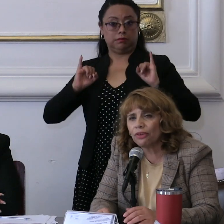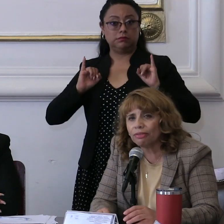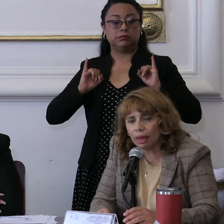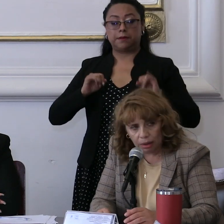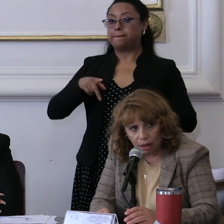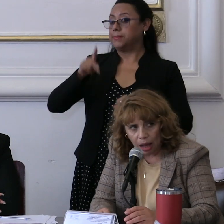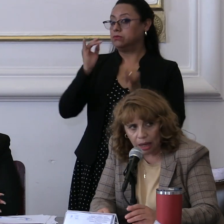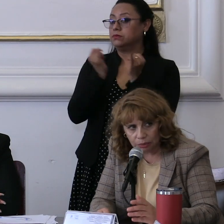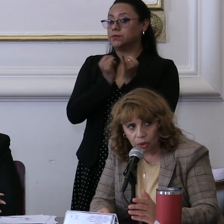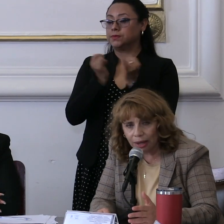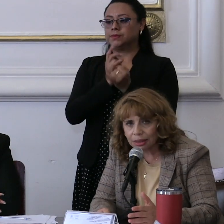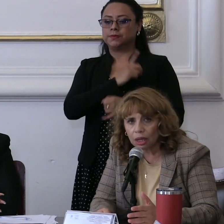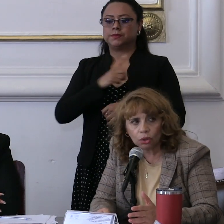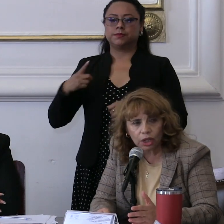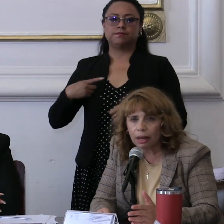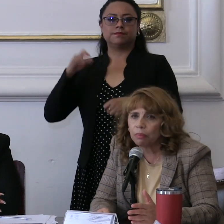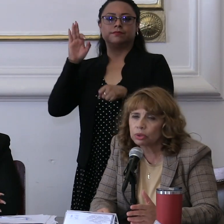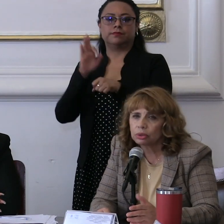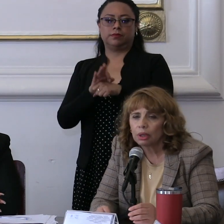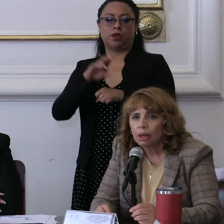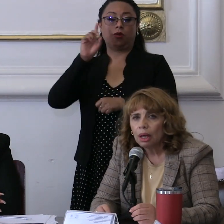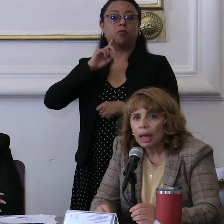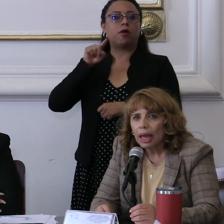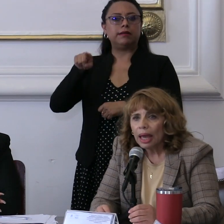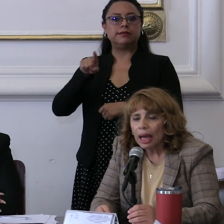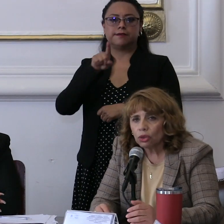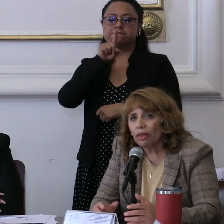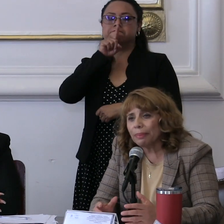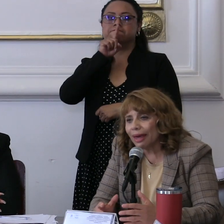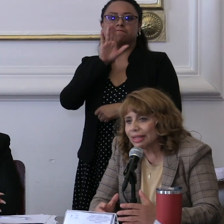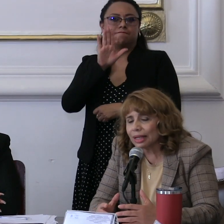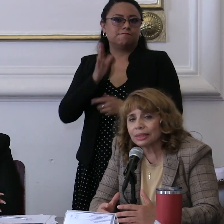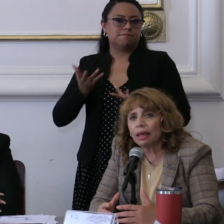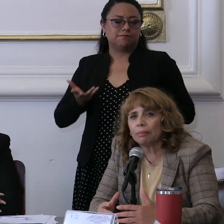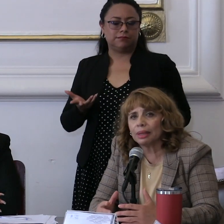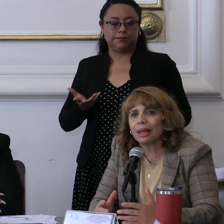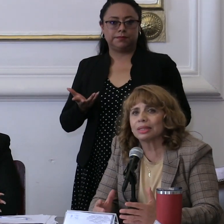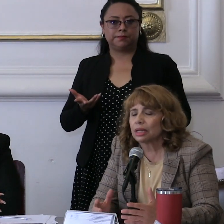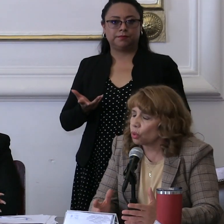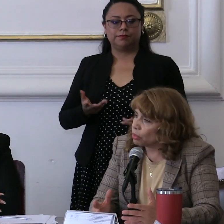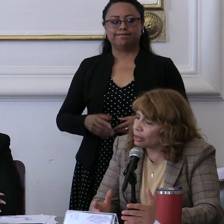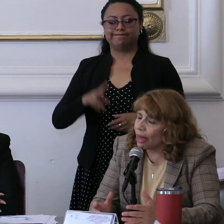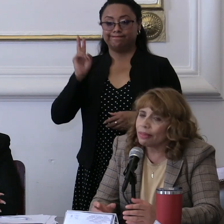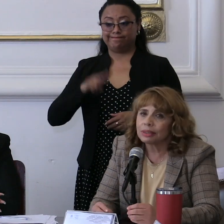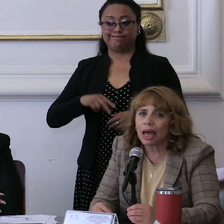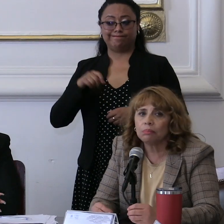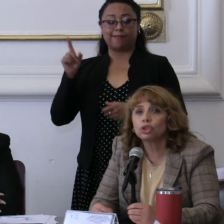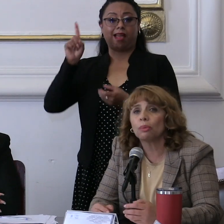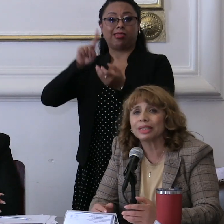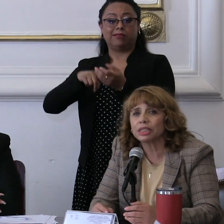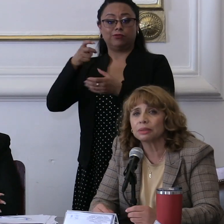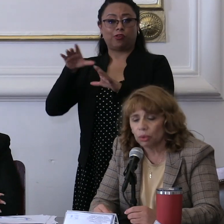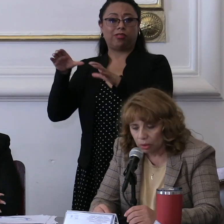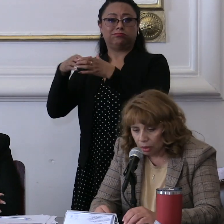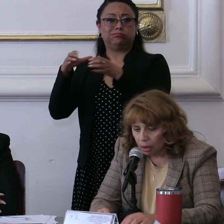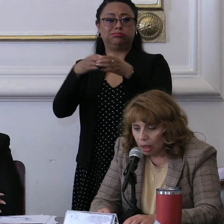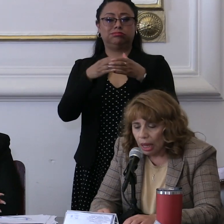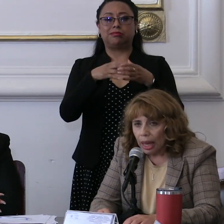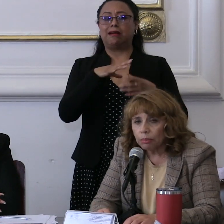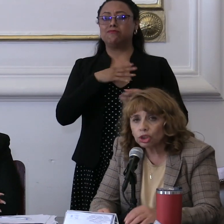que defender a las mujeres que no tienen voz. Todavía, desgraciadamente, en estas comunidades hay mucho